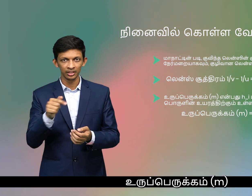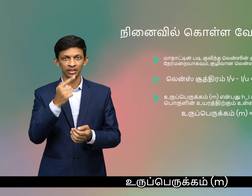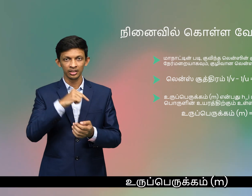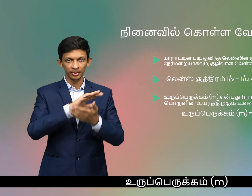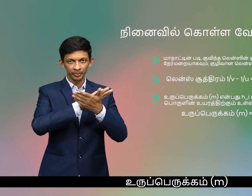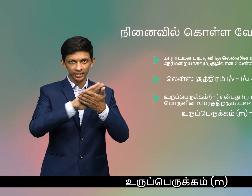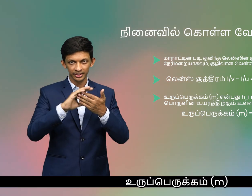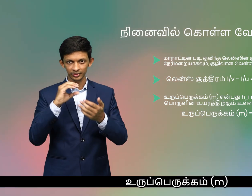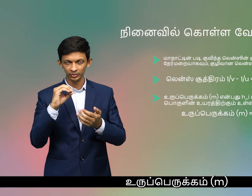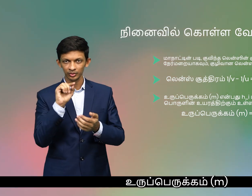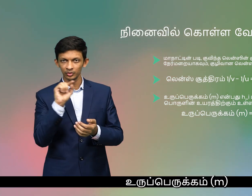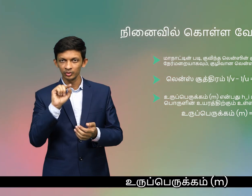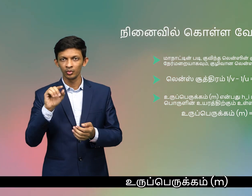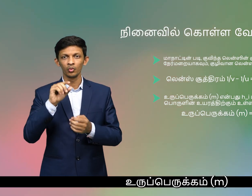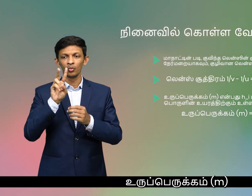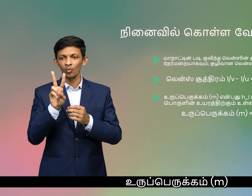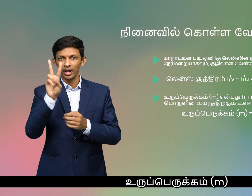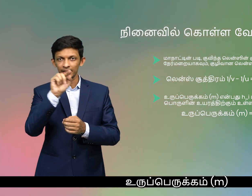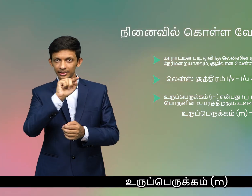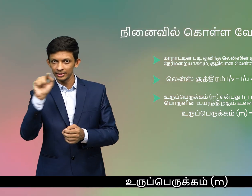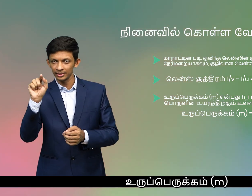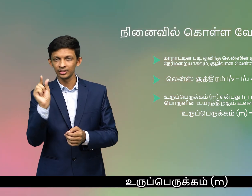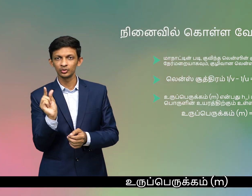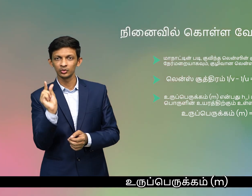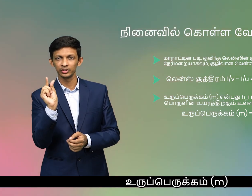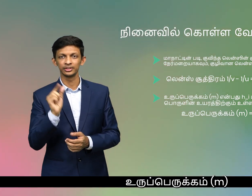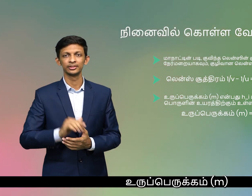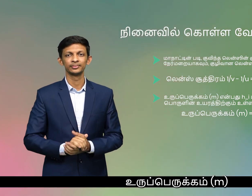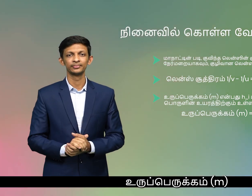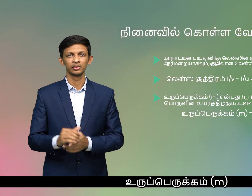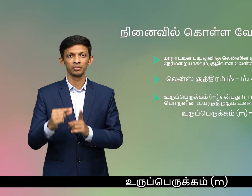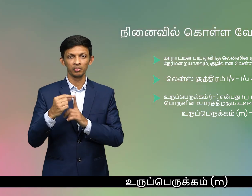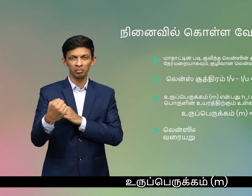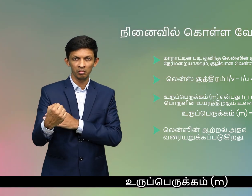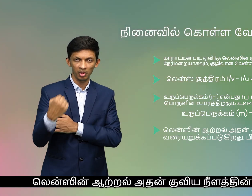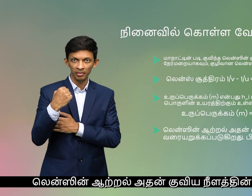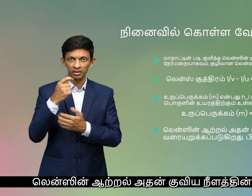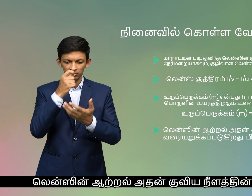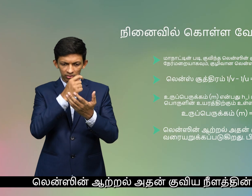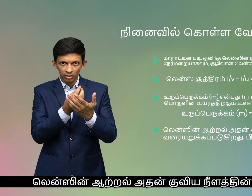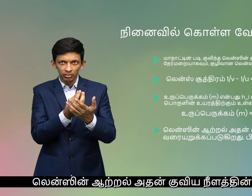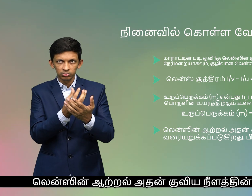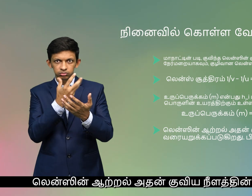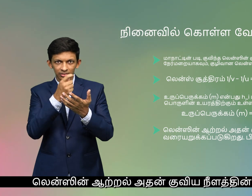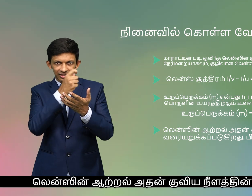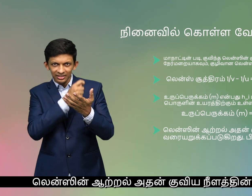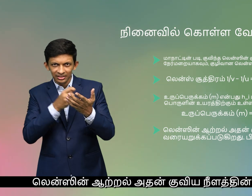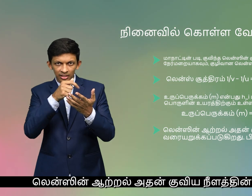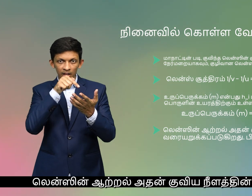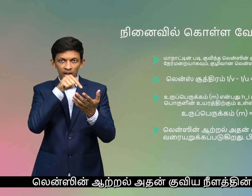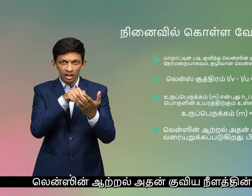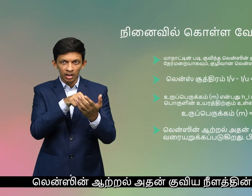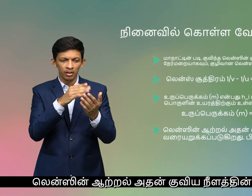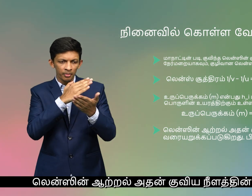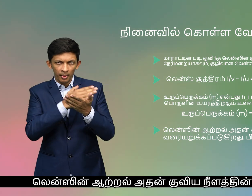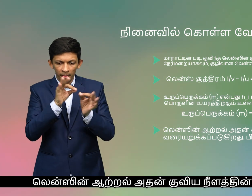ஈடு h கீழ் I கீழ் கோடு h கீழ் o ஈடு v கீழ் u. வில்லையின் திறன் அதன் குவிய